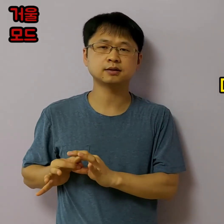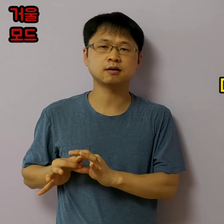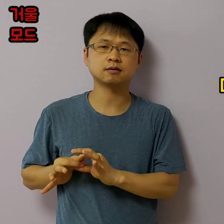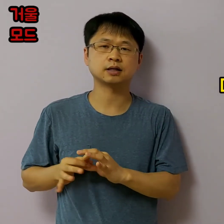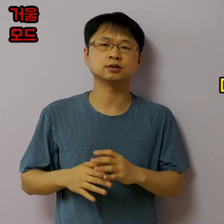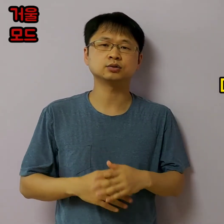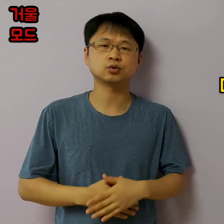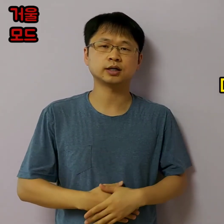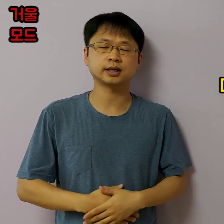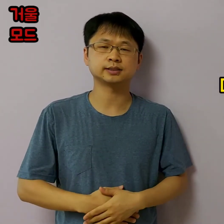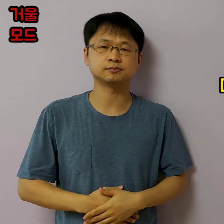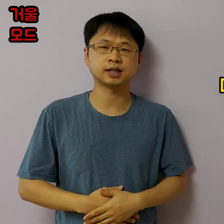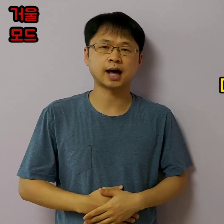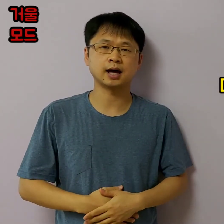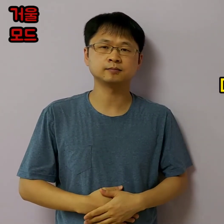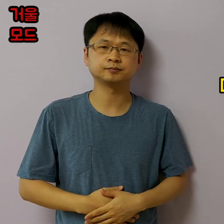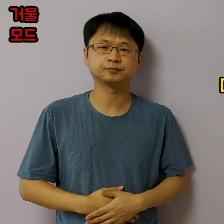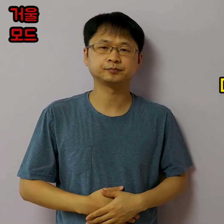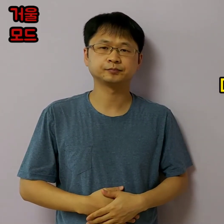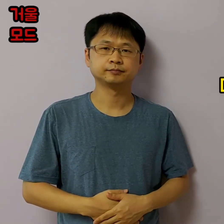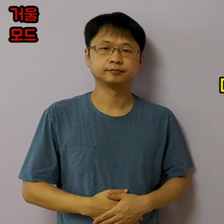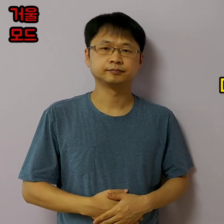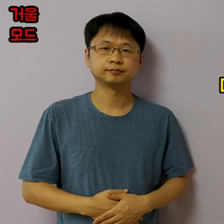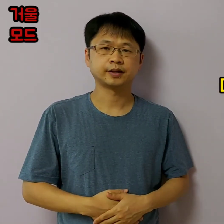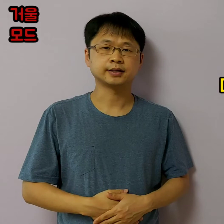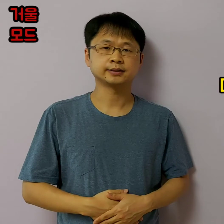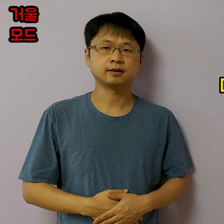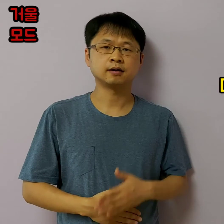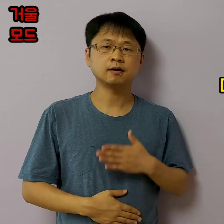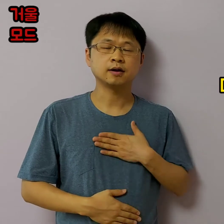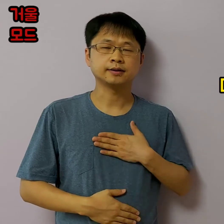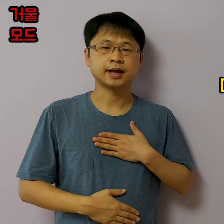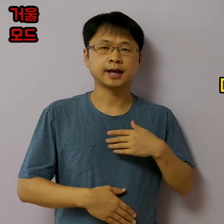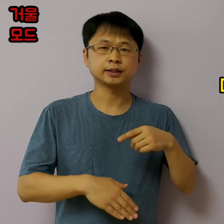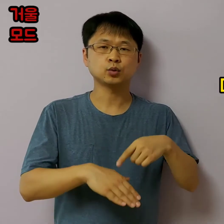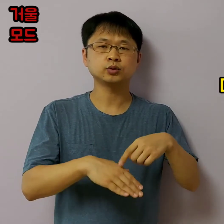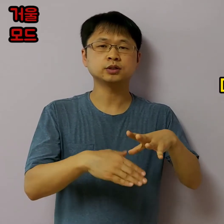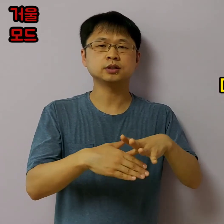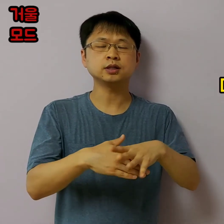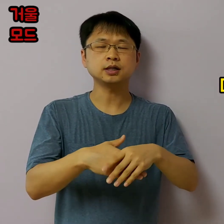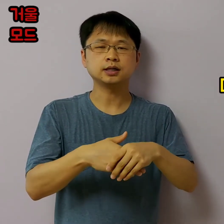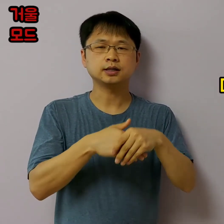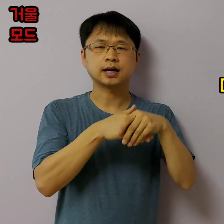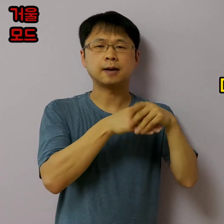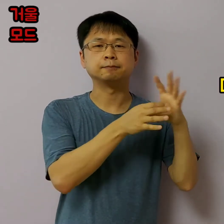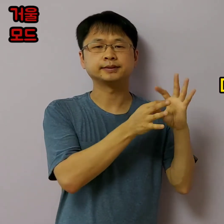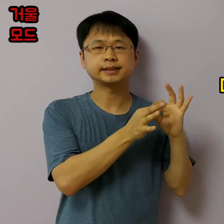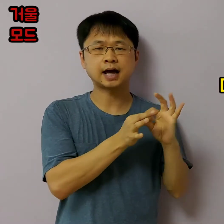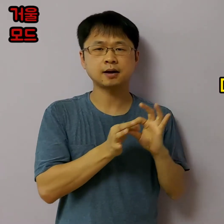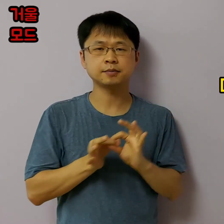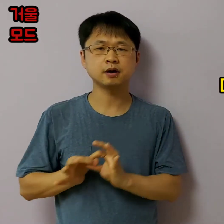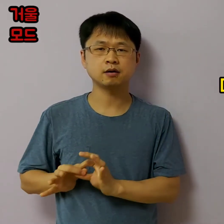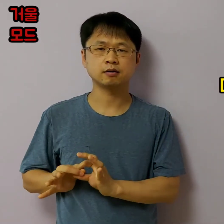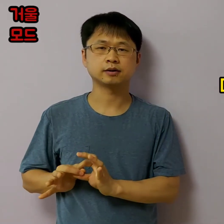하면서 라는 수어가 되겠습니다. 네, 그래서 내 손을 감싸며